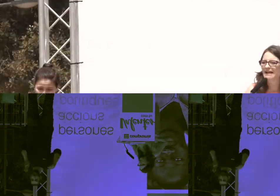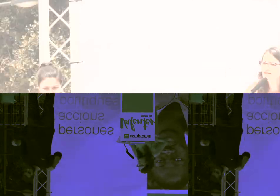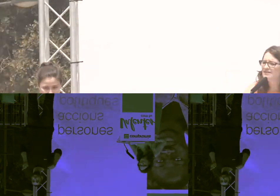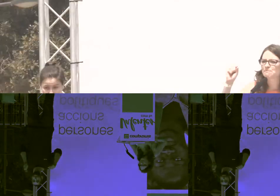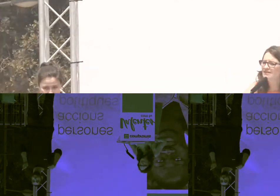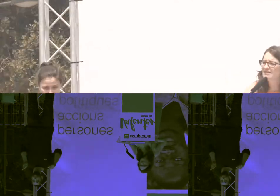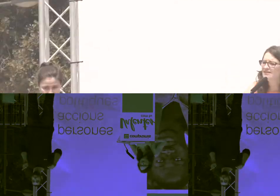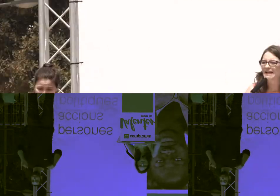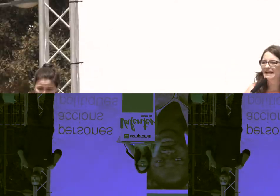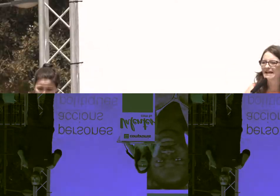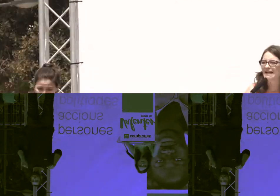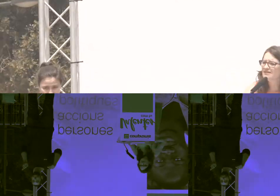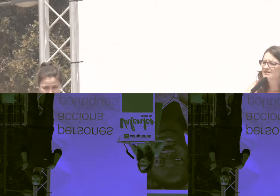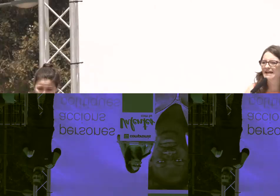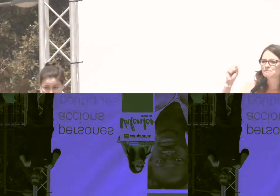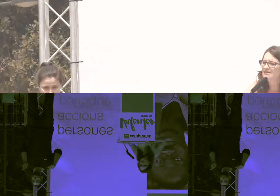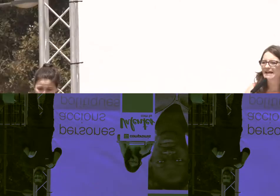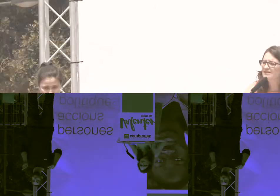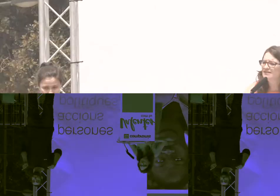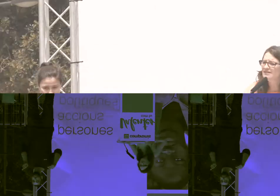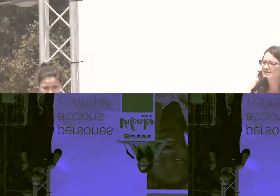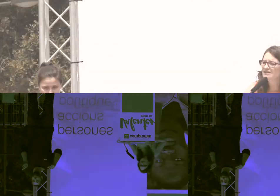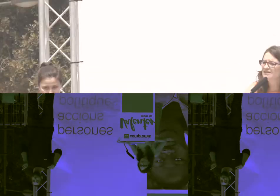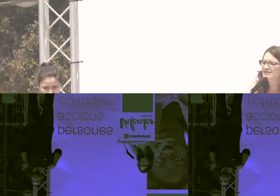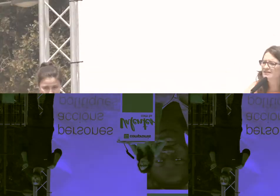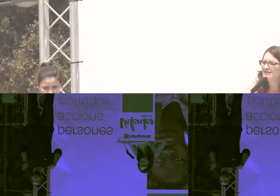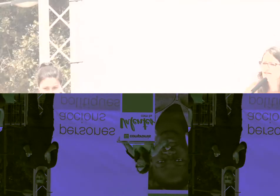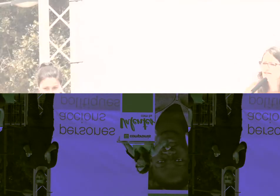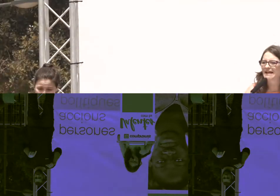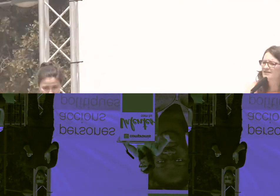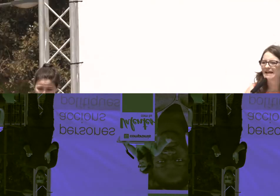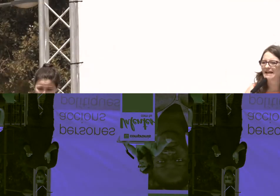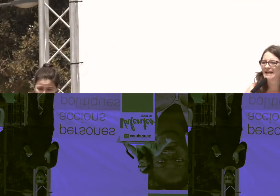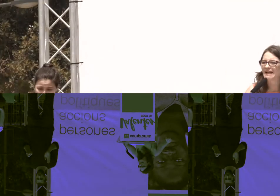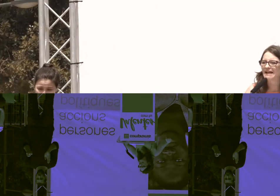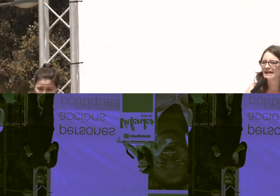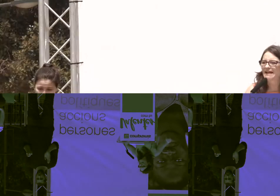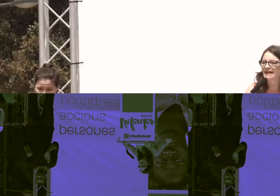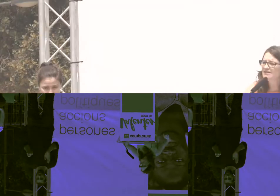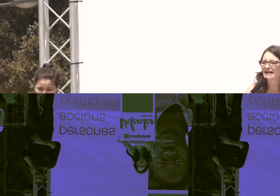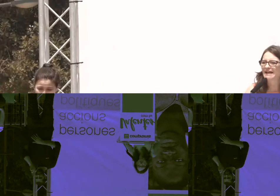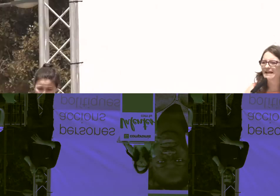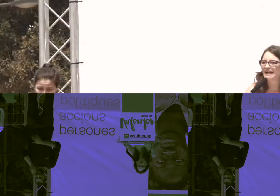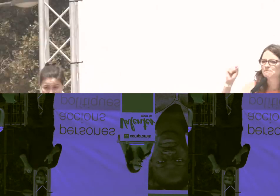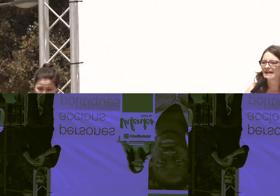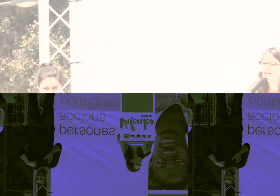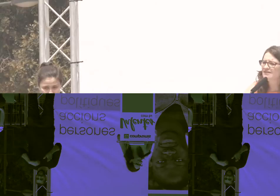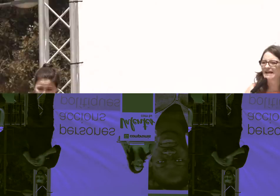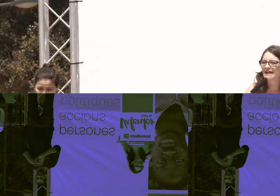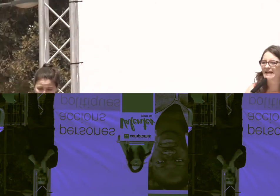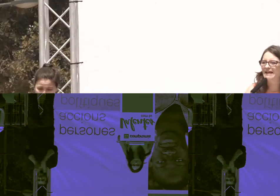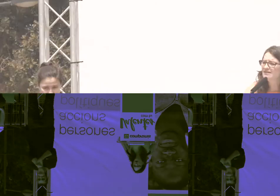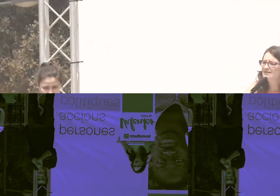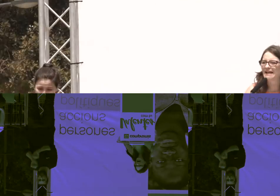S'havien convertit el país en un pai, sencer. Bé, en 2017 ja tenim el pla de protecció del litoral i hem